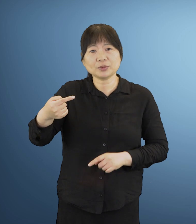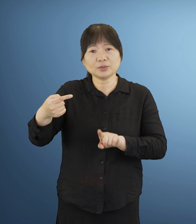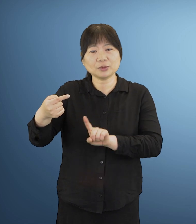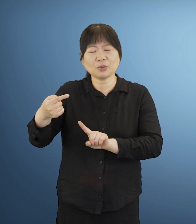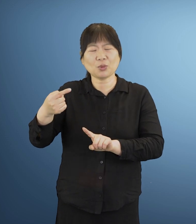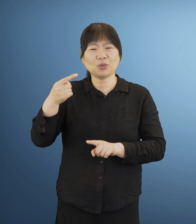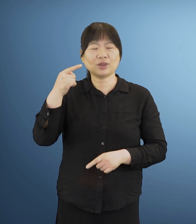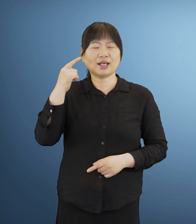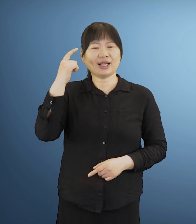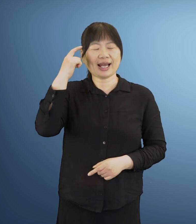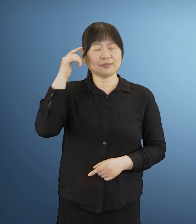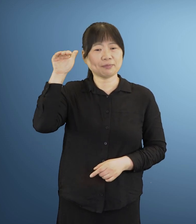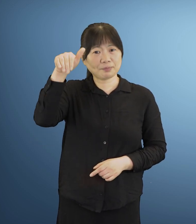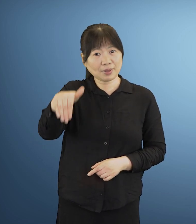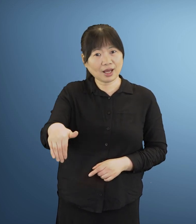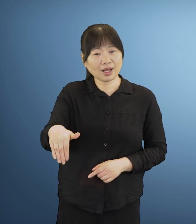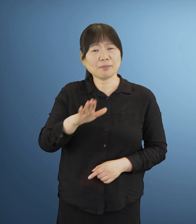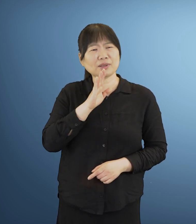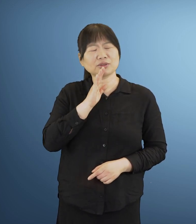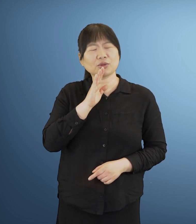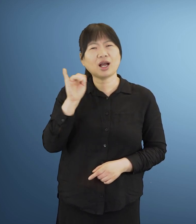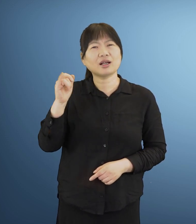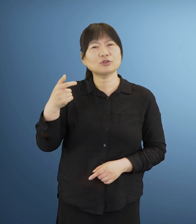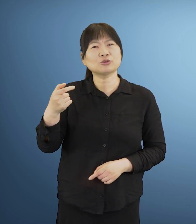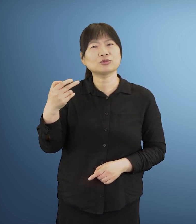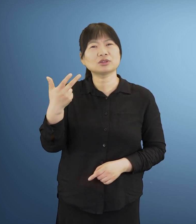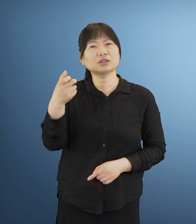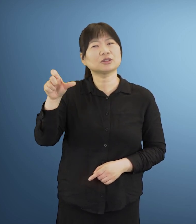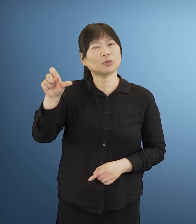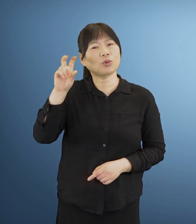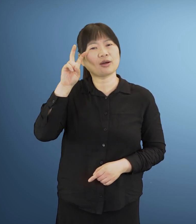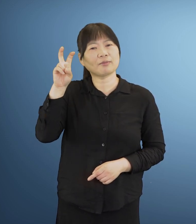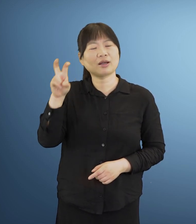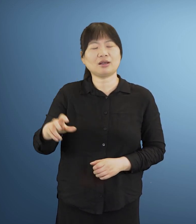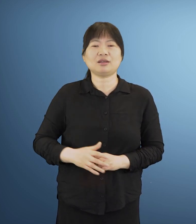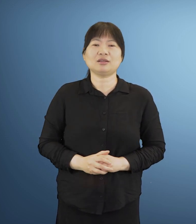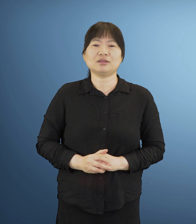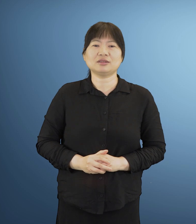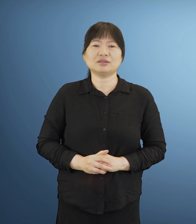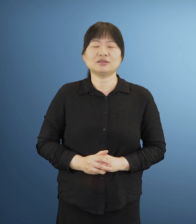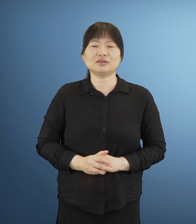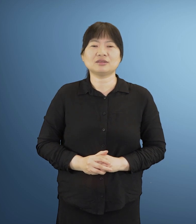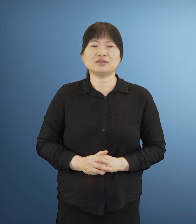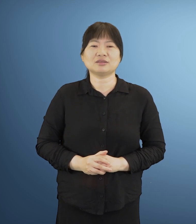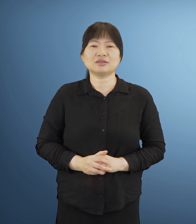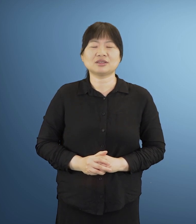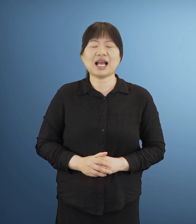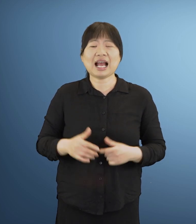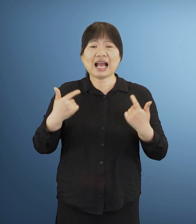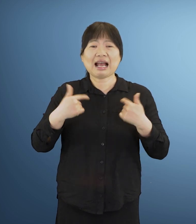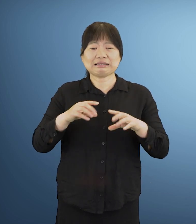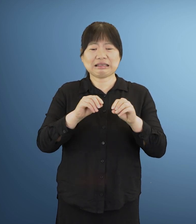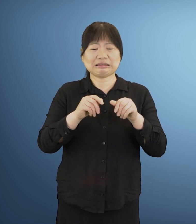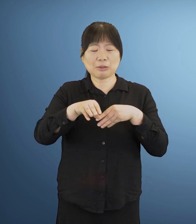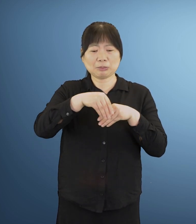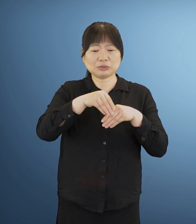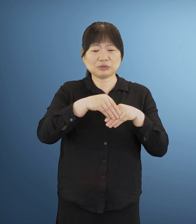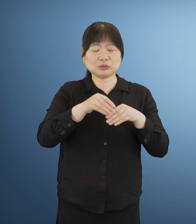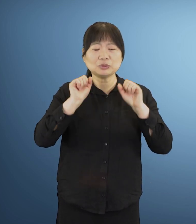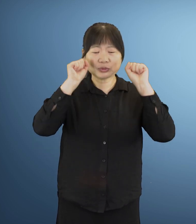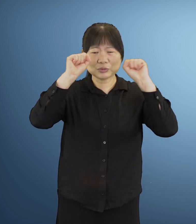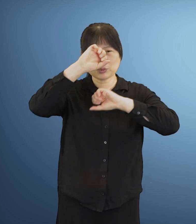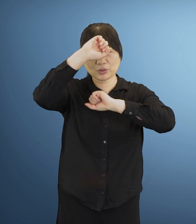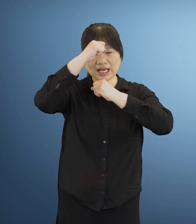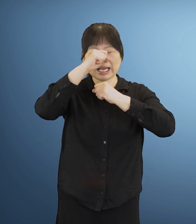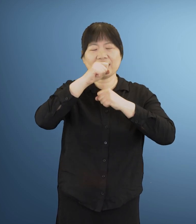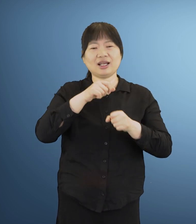지능이 낮잖아요. IQ 75인가? 그렇게 되는데 늘 저 흙 묻은 운동화를 신고 다녀요. 양복